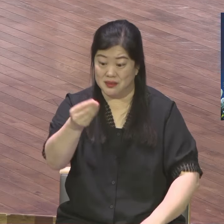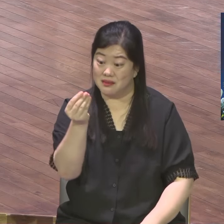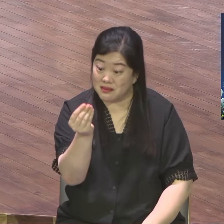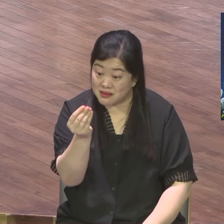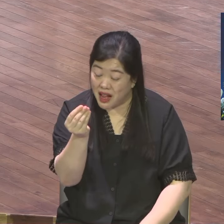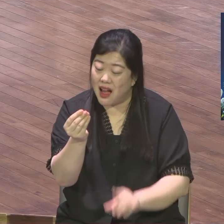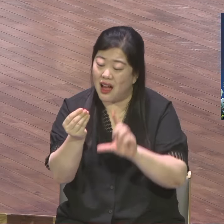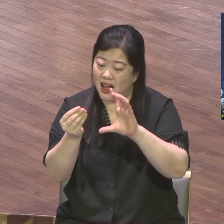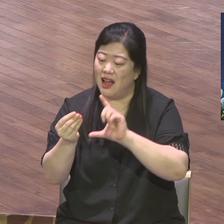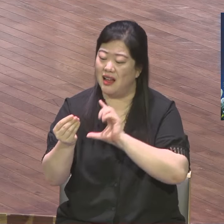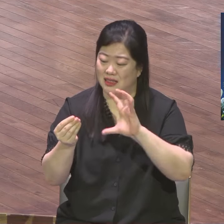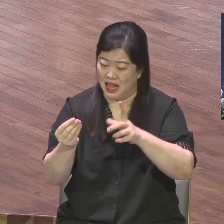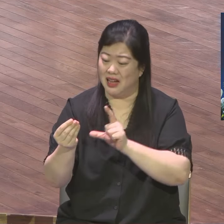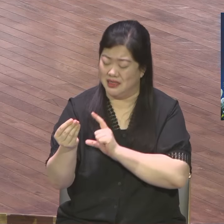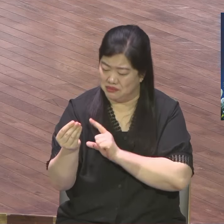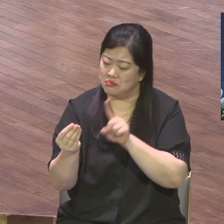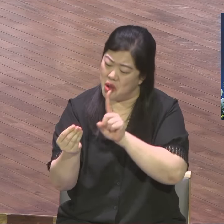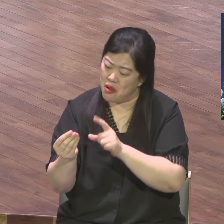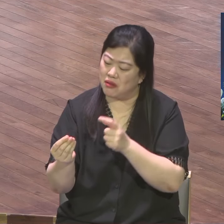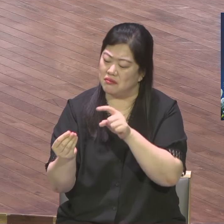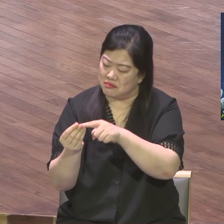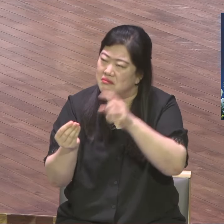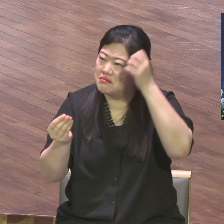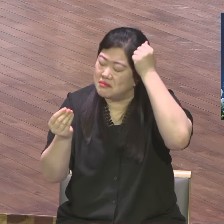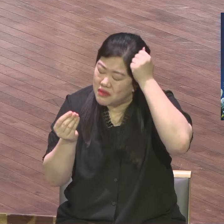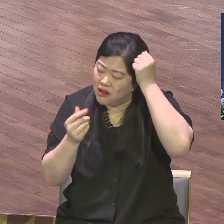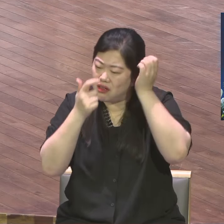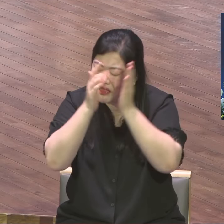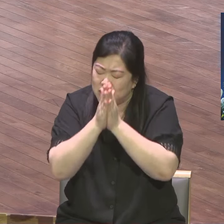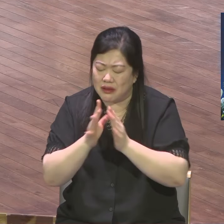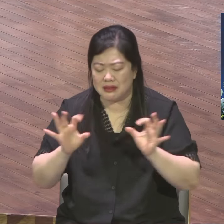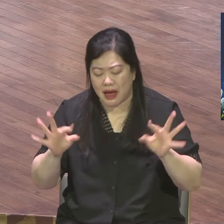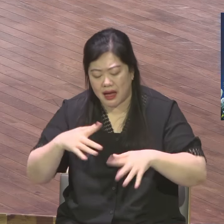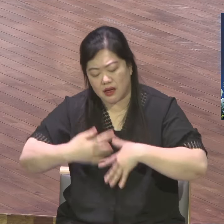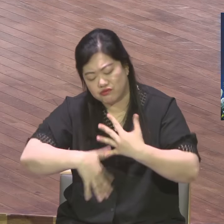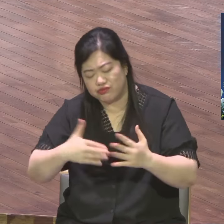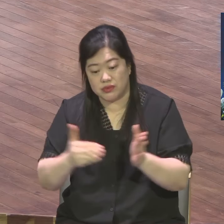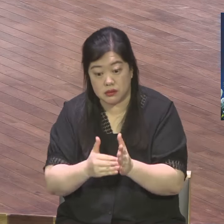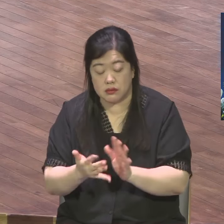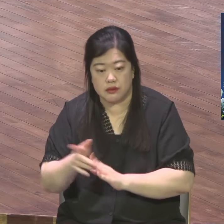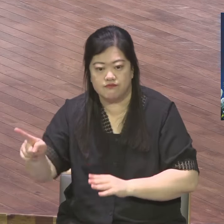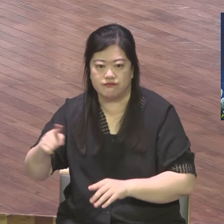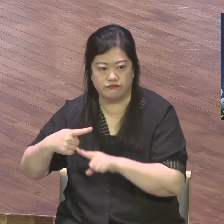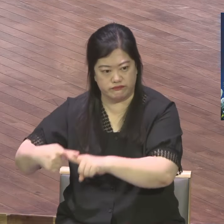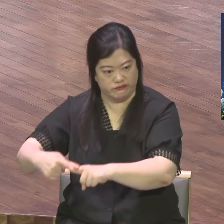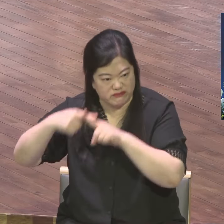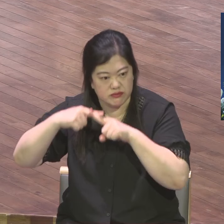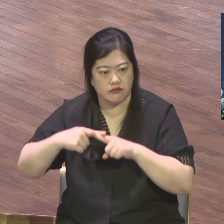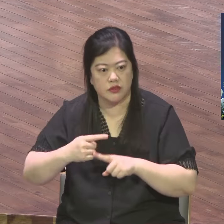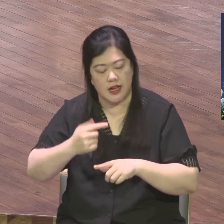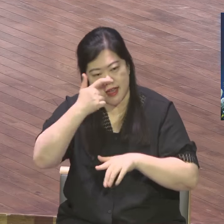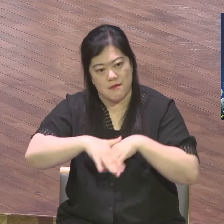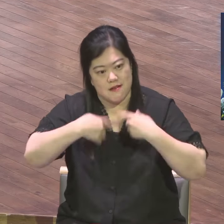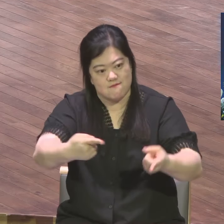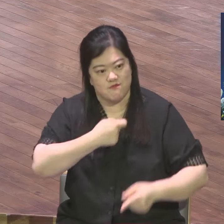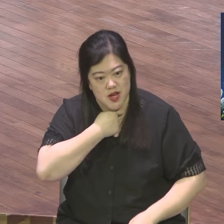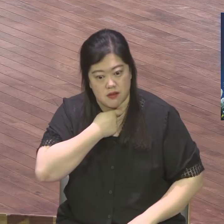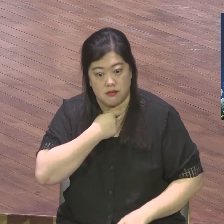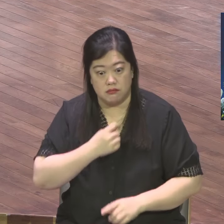가자고 공항에서부터 플랜카드를 찍었더만 거죠. 공항에서 홍콩 집회 간다고. 이야